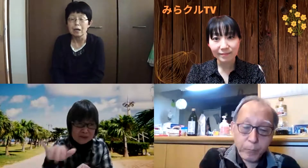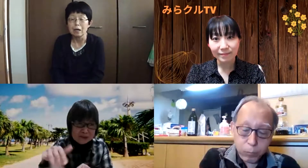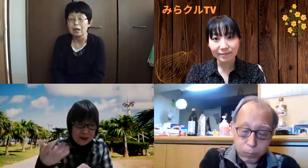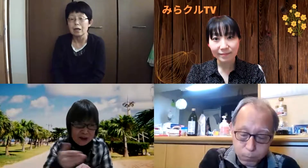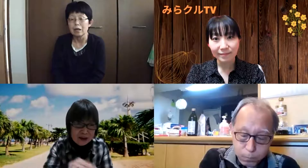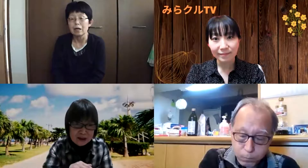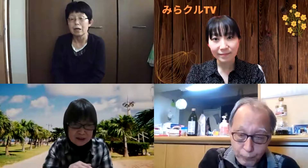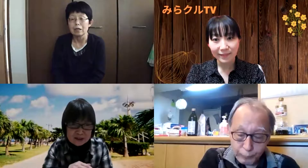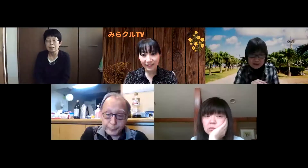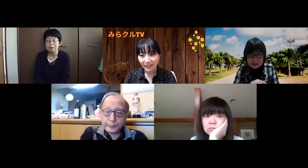か？